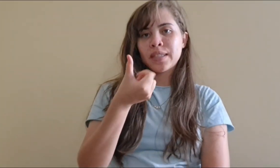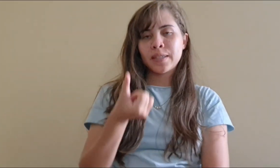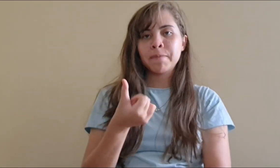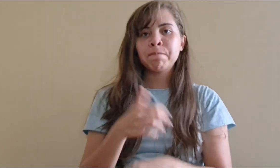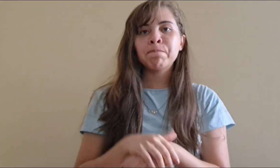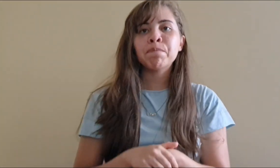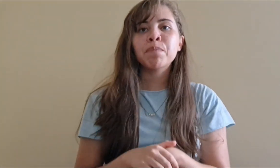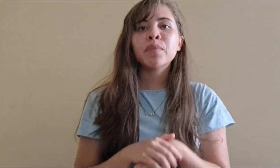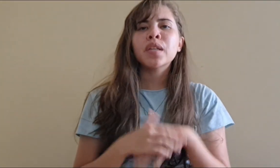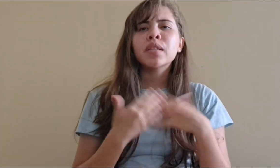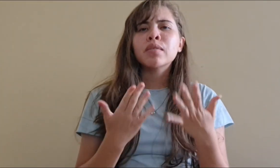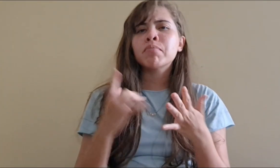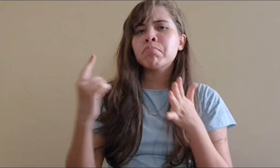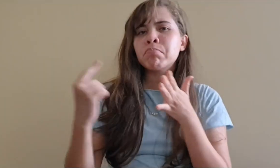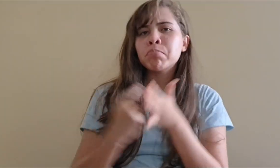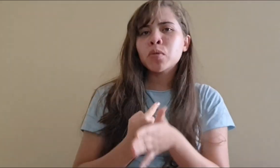Nesse ano de 2026.